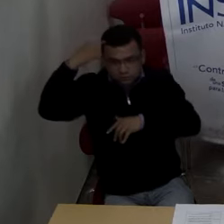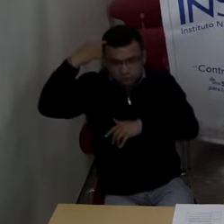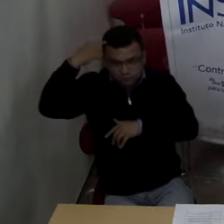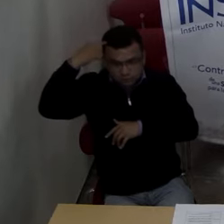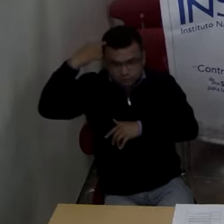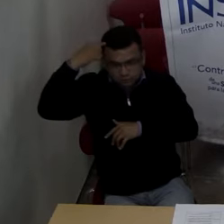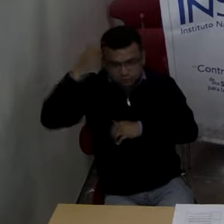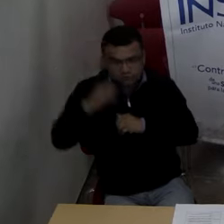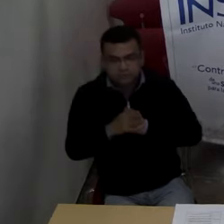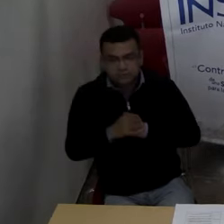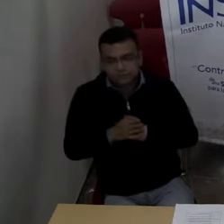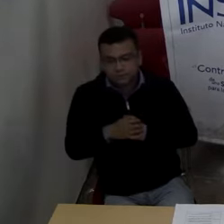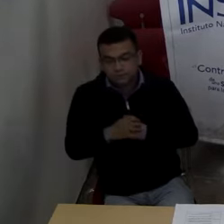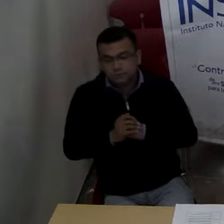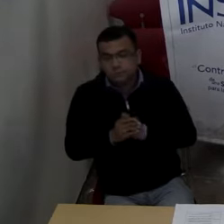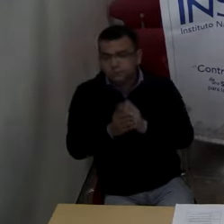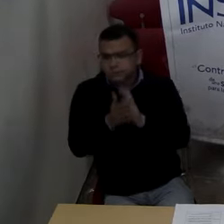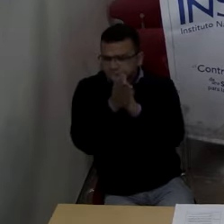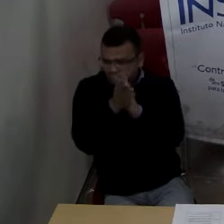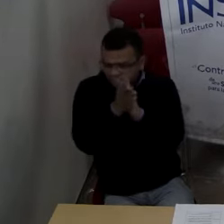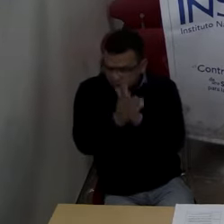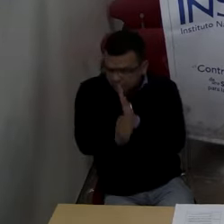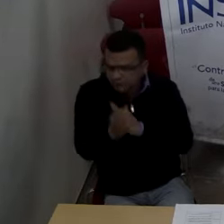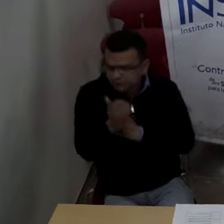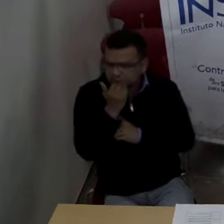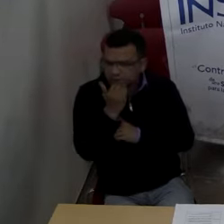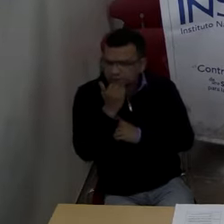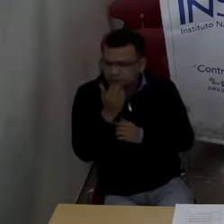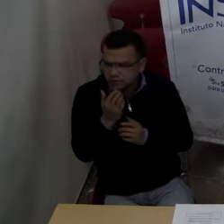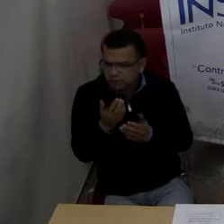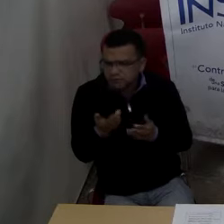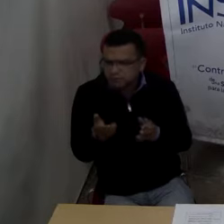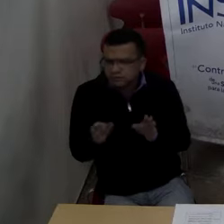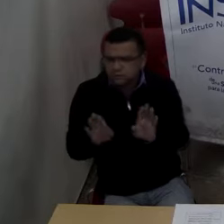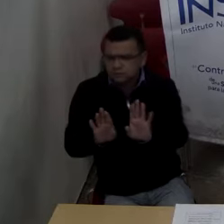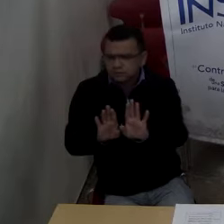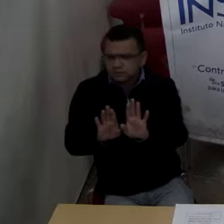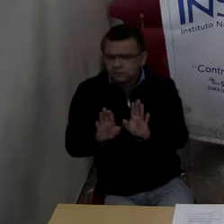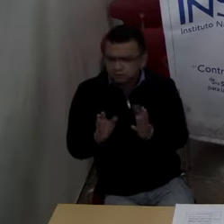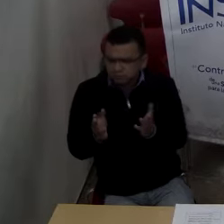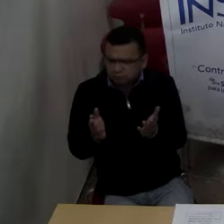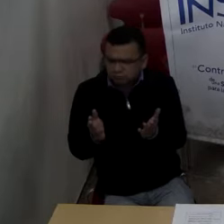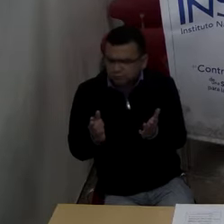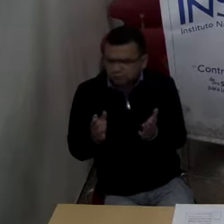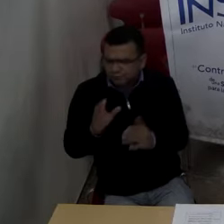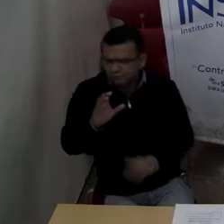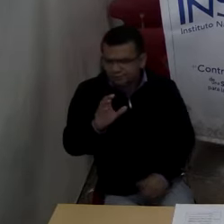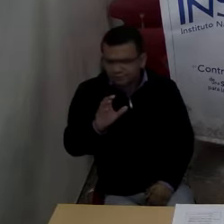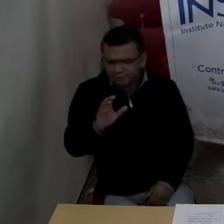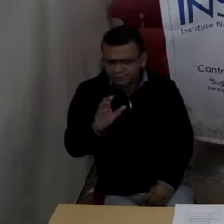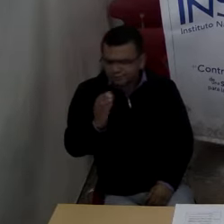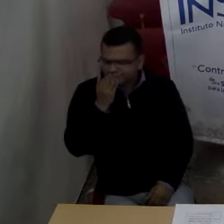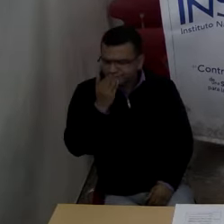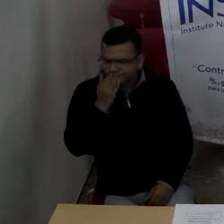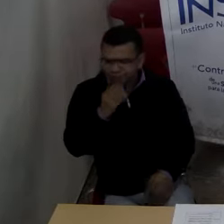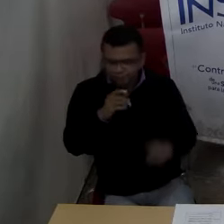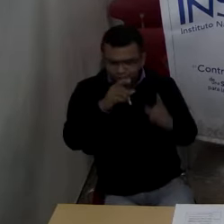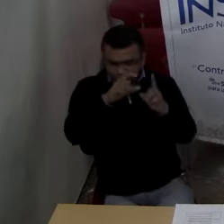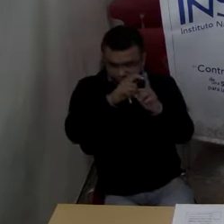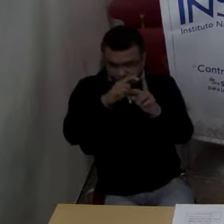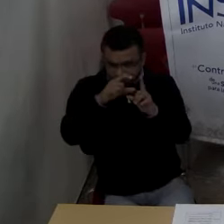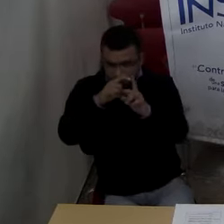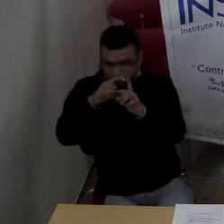del cierre? Es una comprensión que nosotros hacemos de palabras cuando una porción de